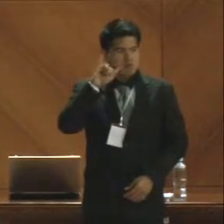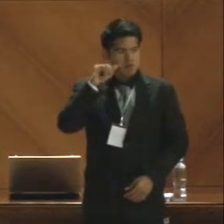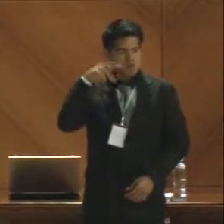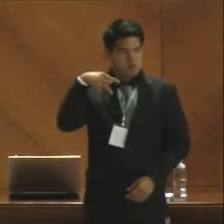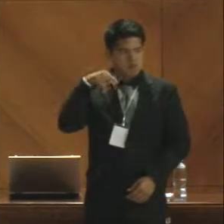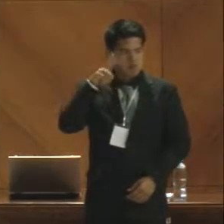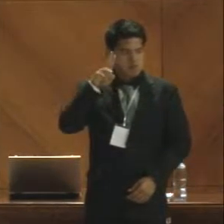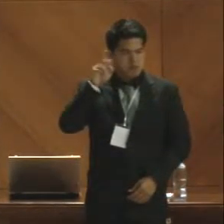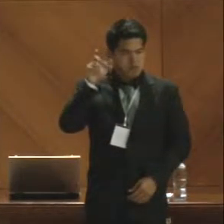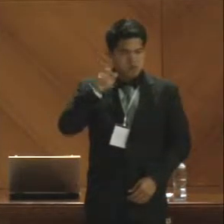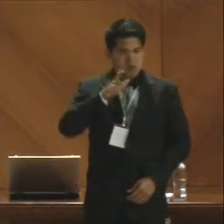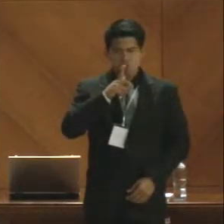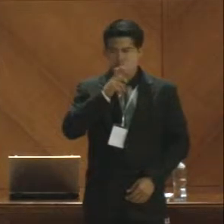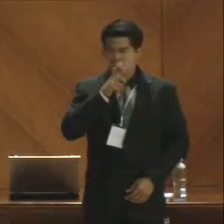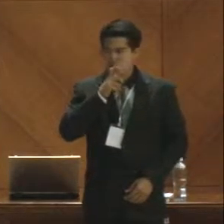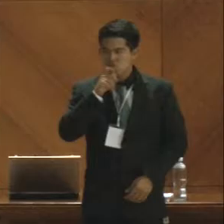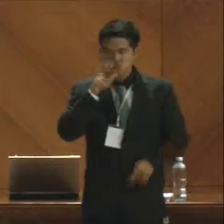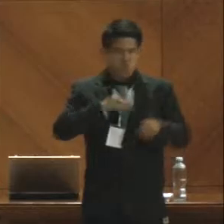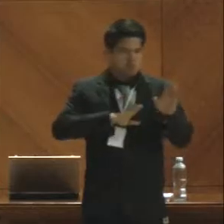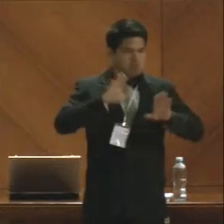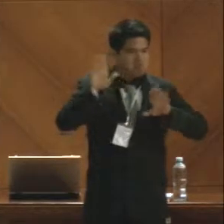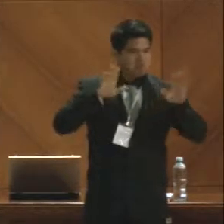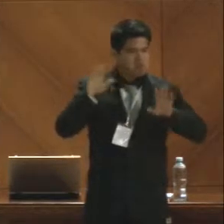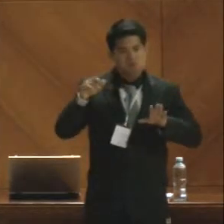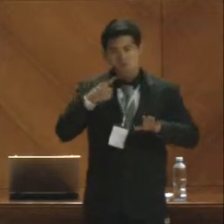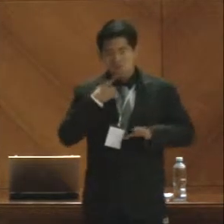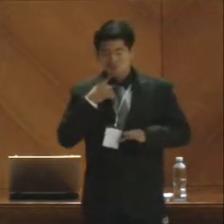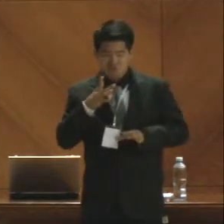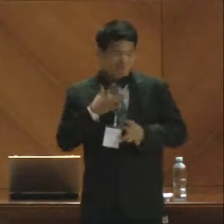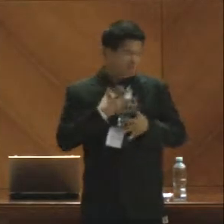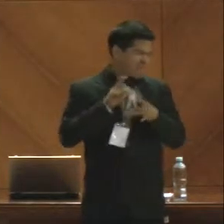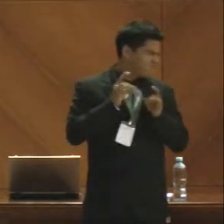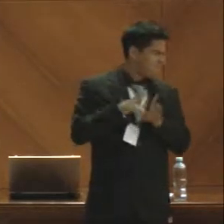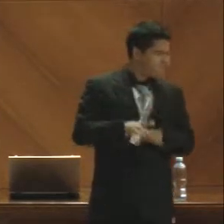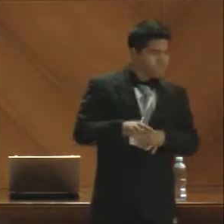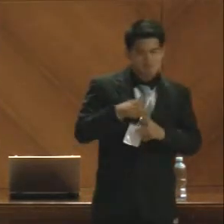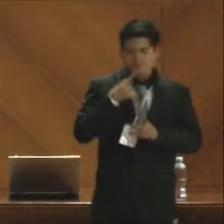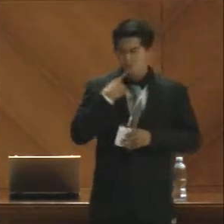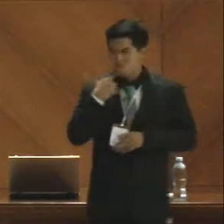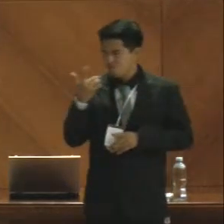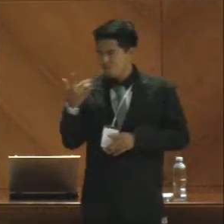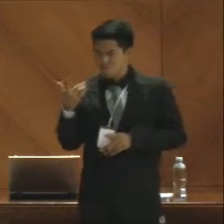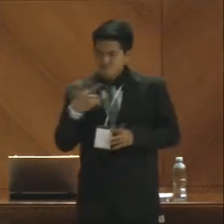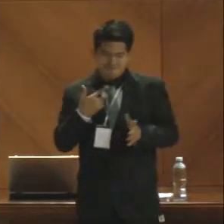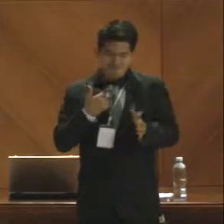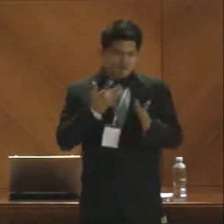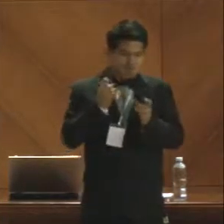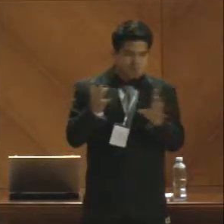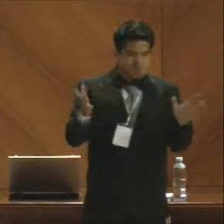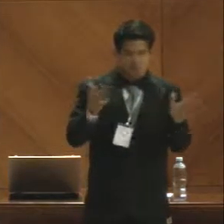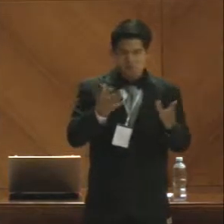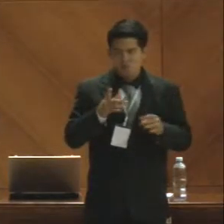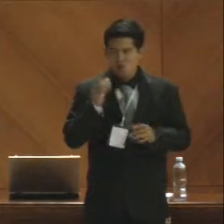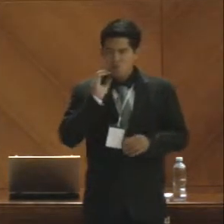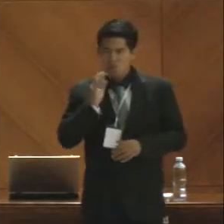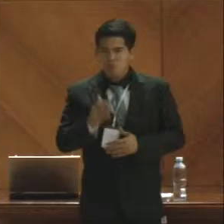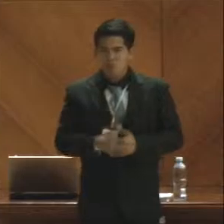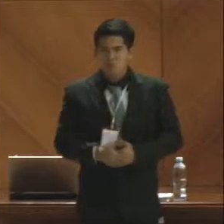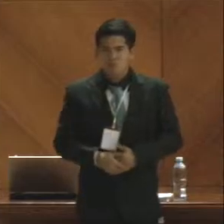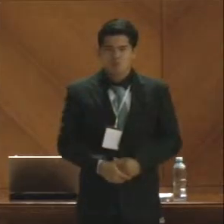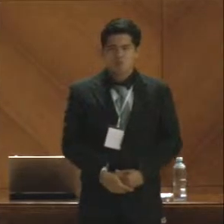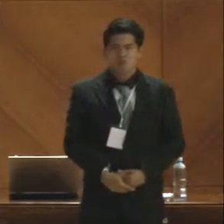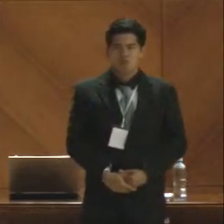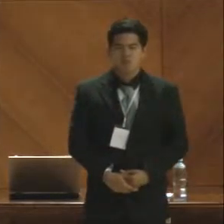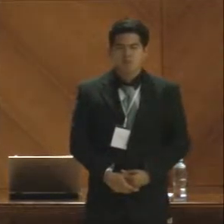Yo sé que tal vez no le quiera mucho al Kipux, tal vez algunos de algún rato le odien. Yo ahorita porque está bien falluco. Pero más allá de la